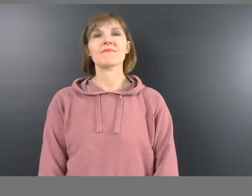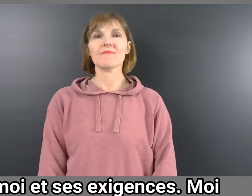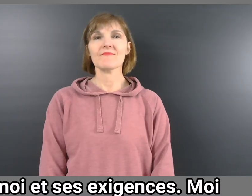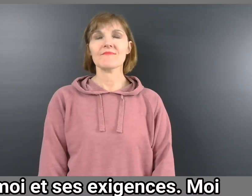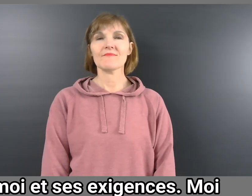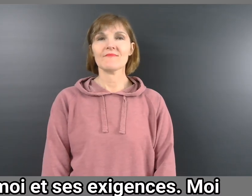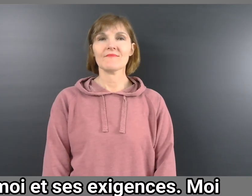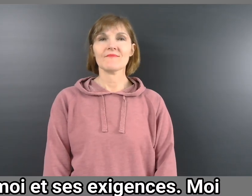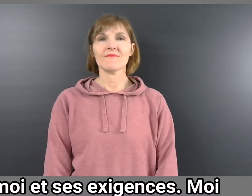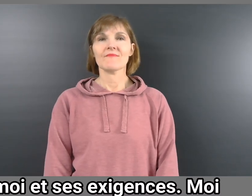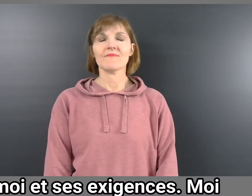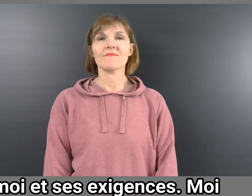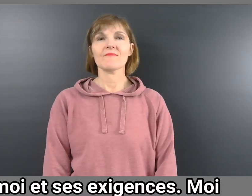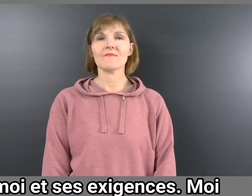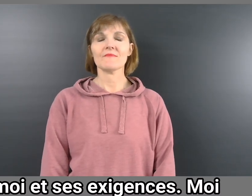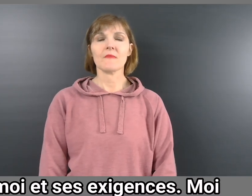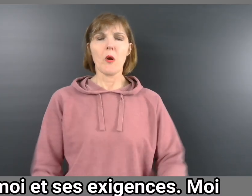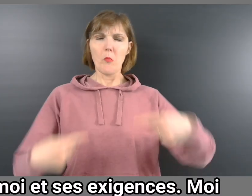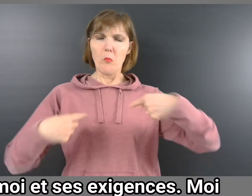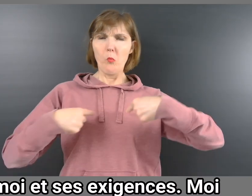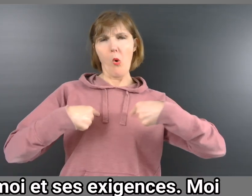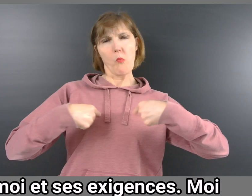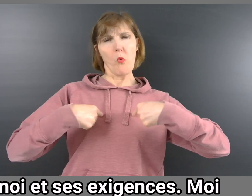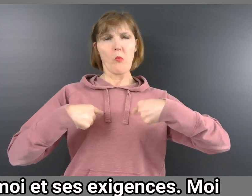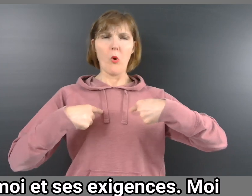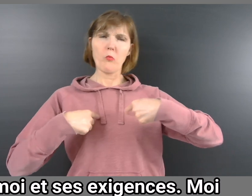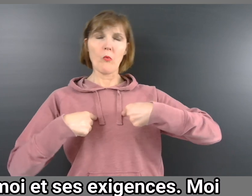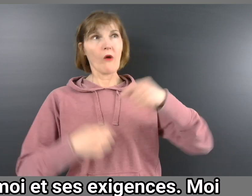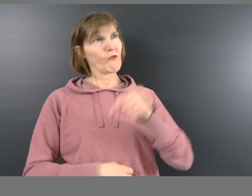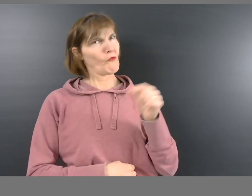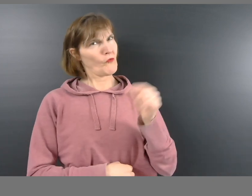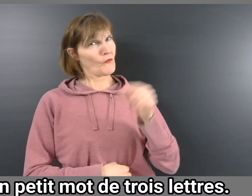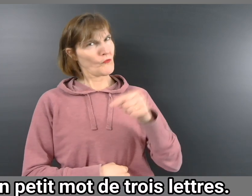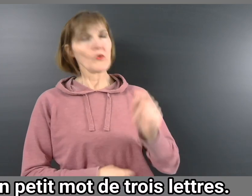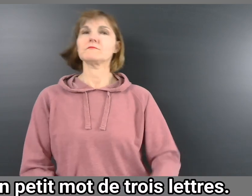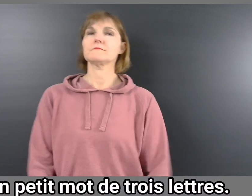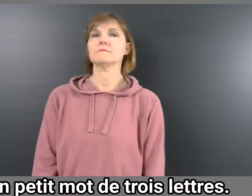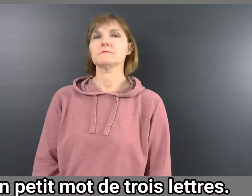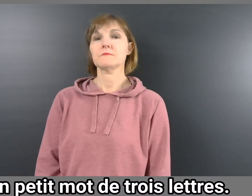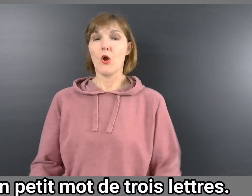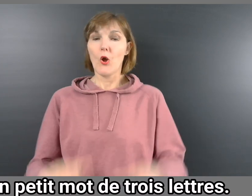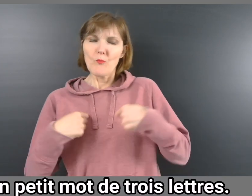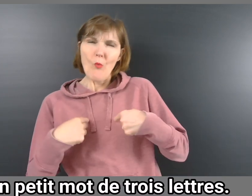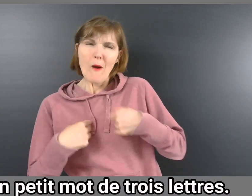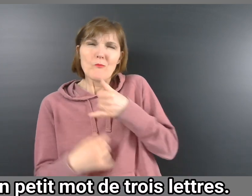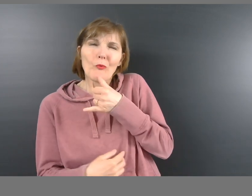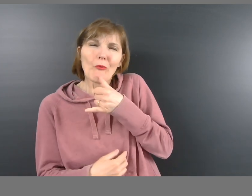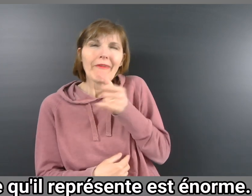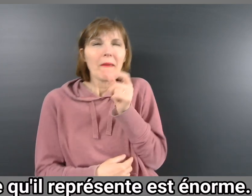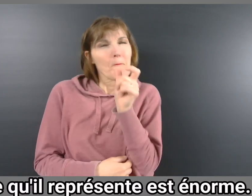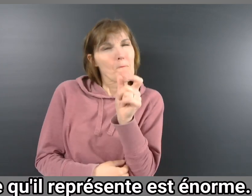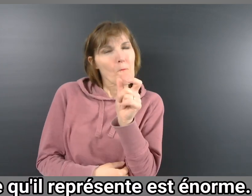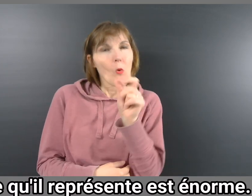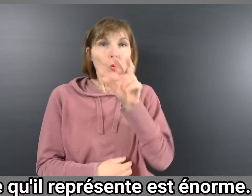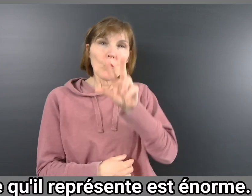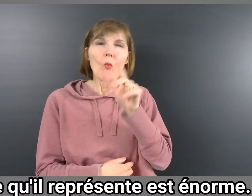Le moi et ses exigences. Moi est un petit mot de trois lettres, mais ce qu'il représente